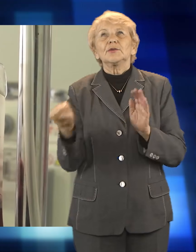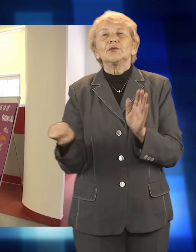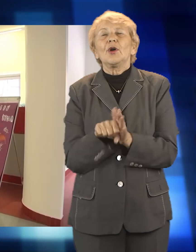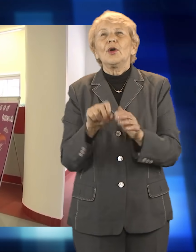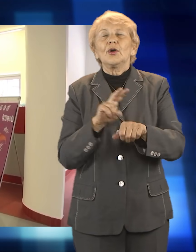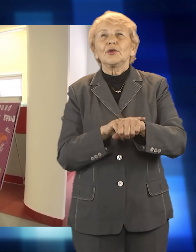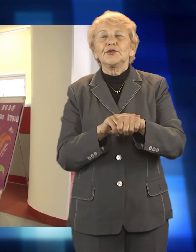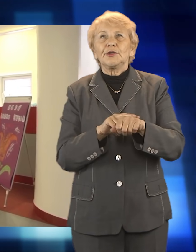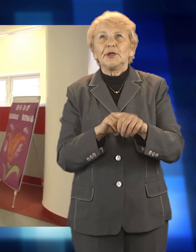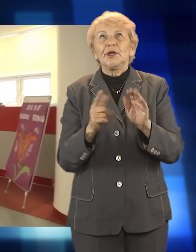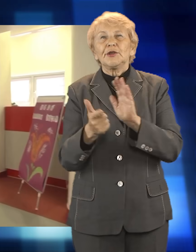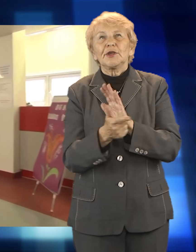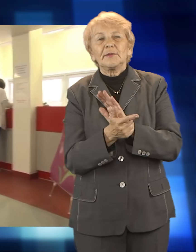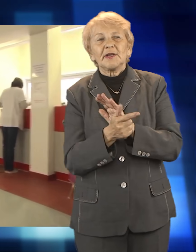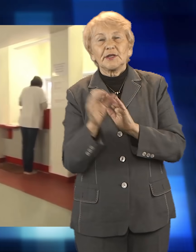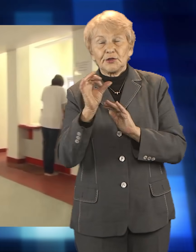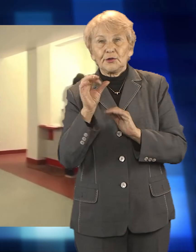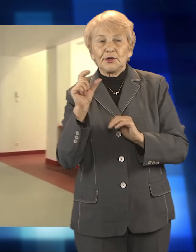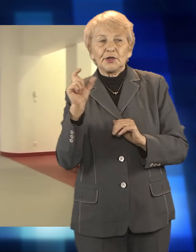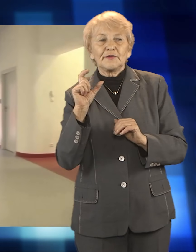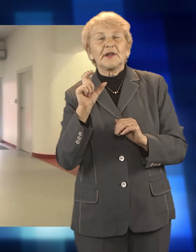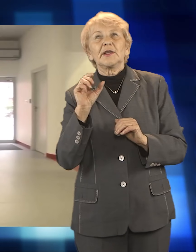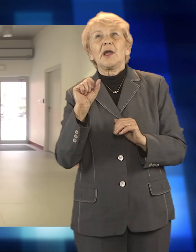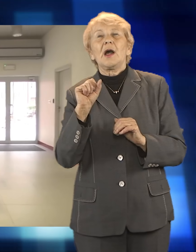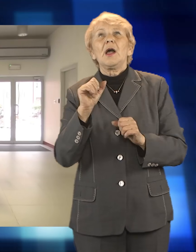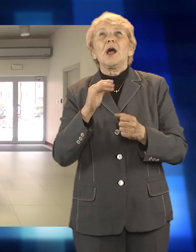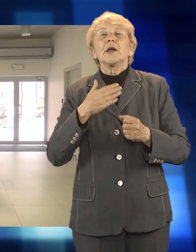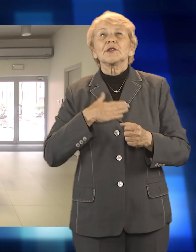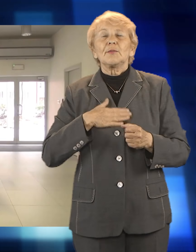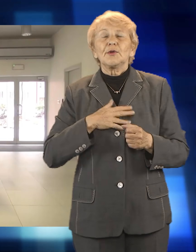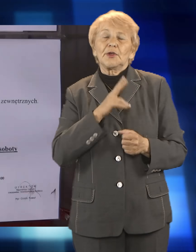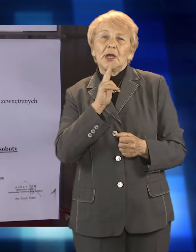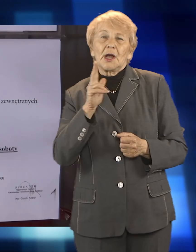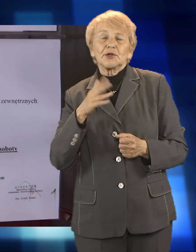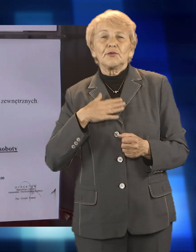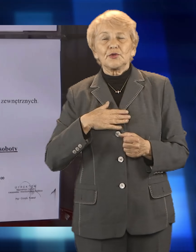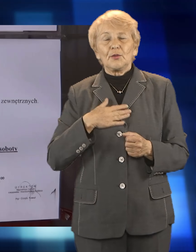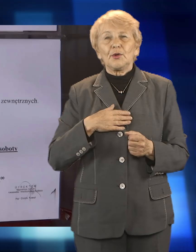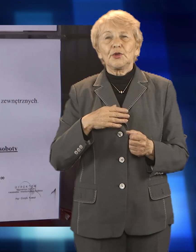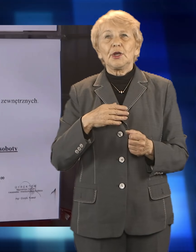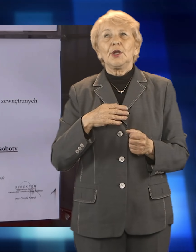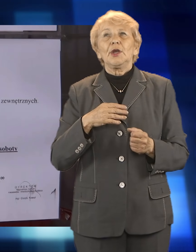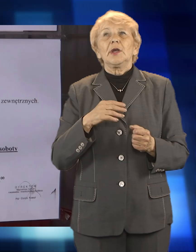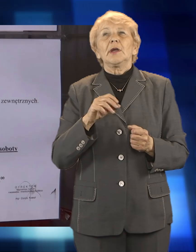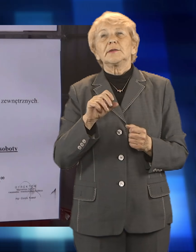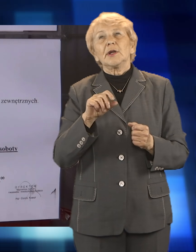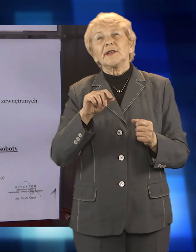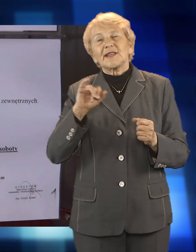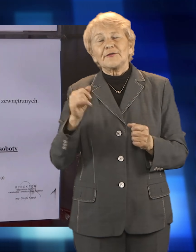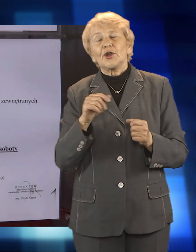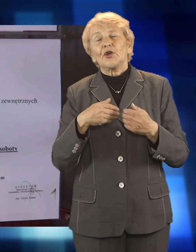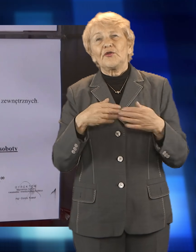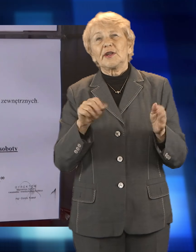możemy również pierwszą sobotę miesiąca bez wcześniejszej rejestracji ponadto wznowiona to została działalność laboratorium komercyjnego od poniedziałku